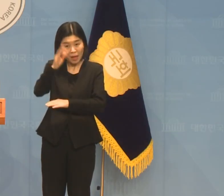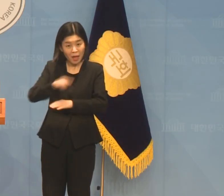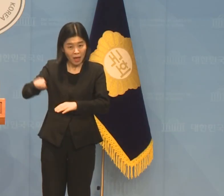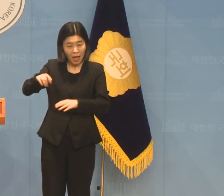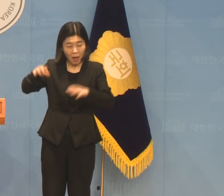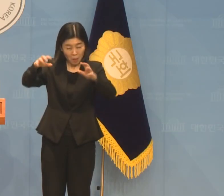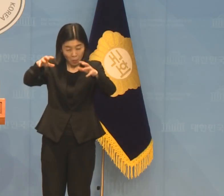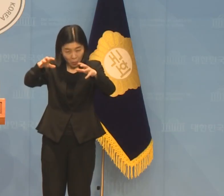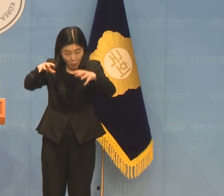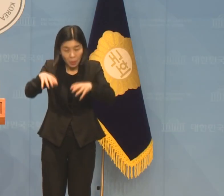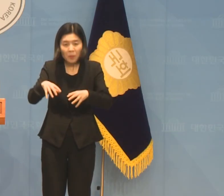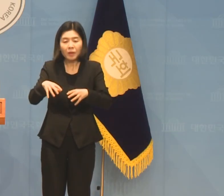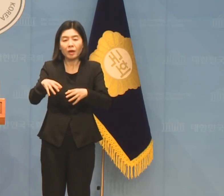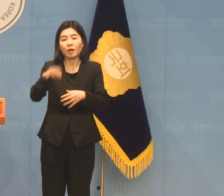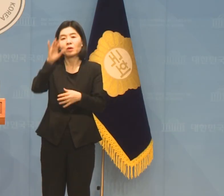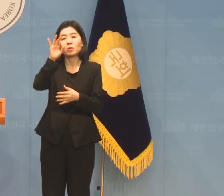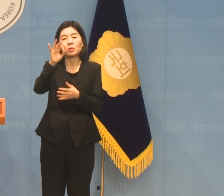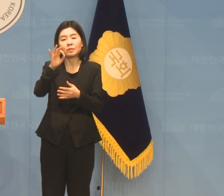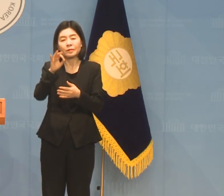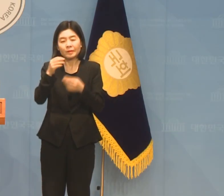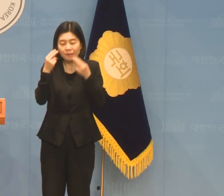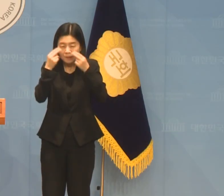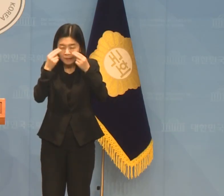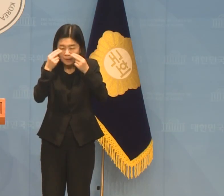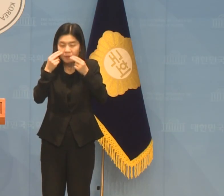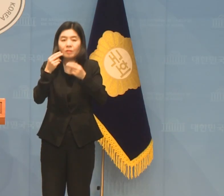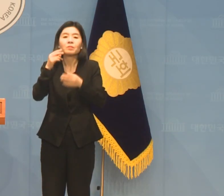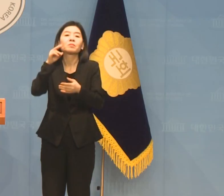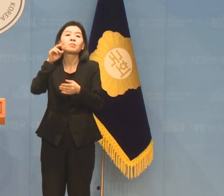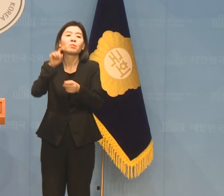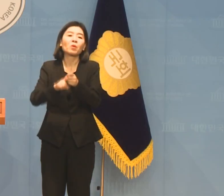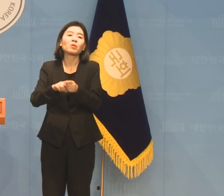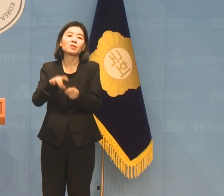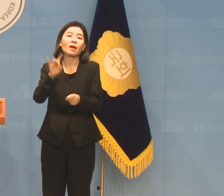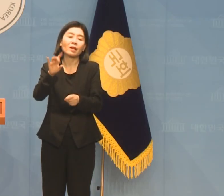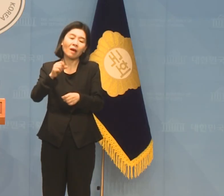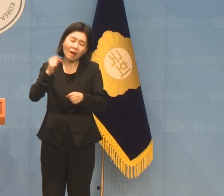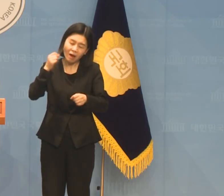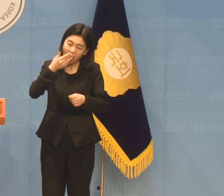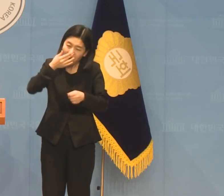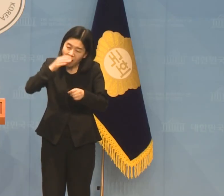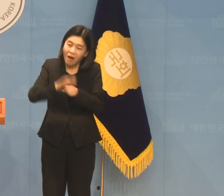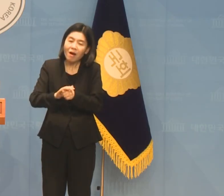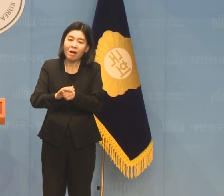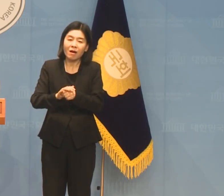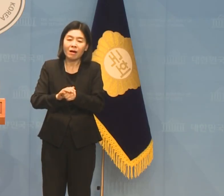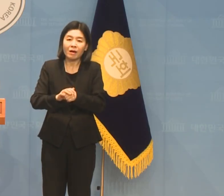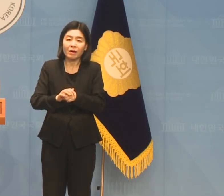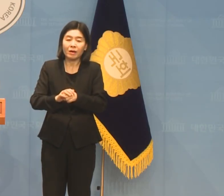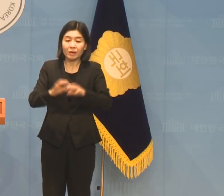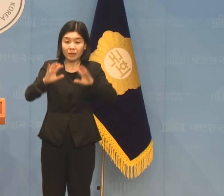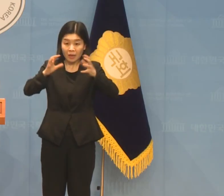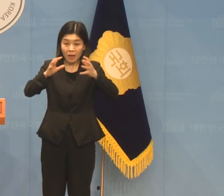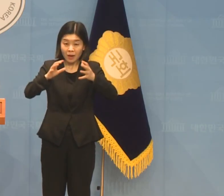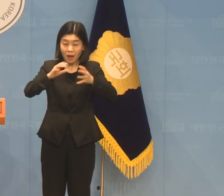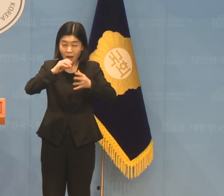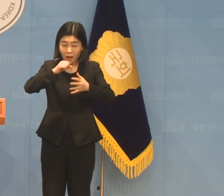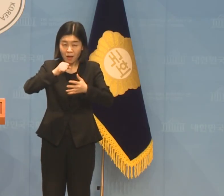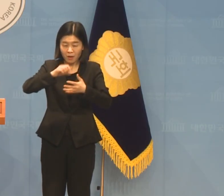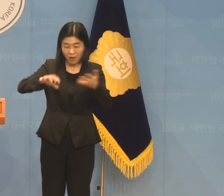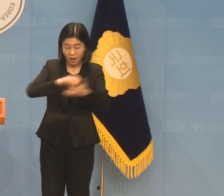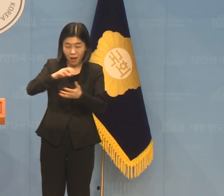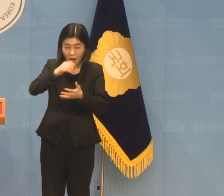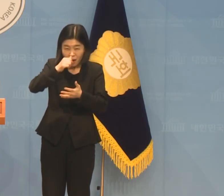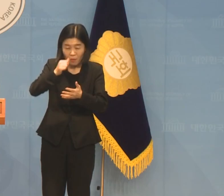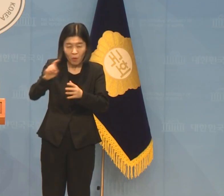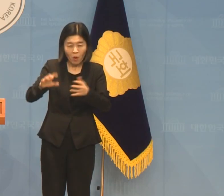대선팔이에 어처구니 없습니다. 내란 선동선전 혐의로 11차례나 고발당해